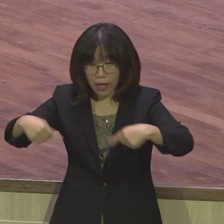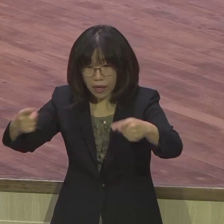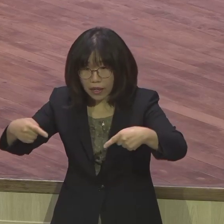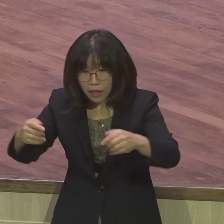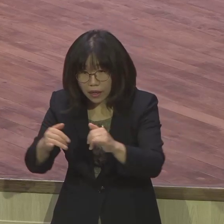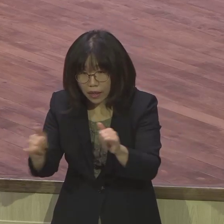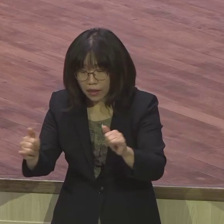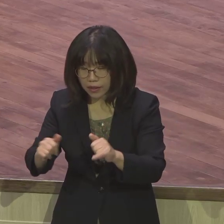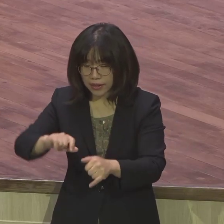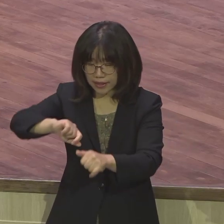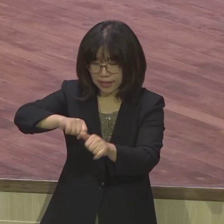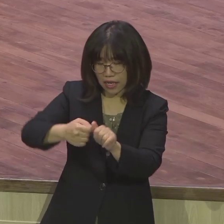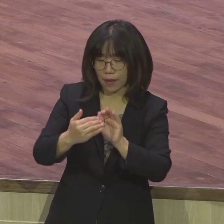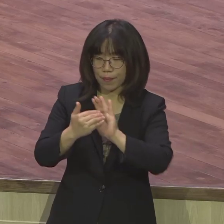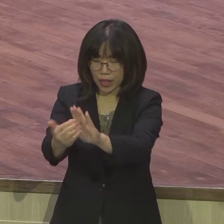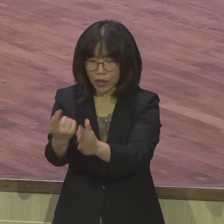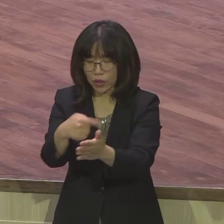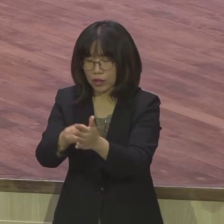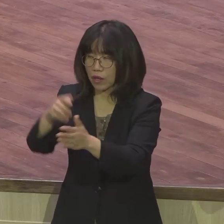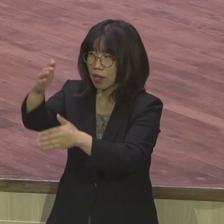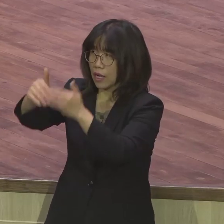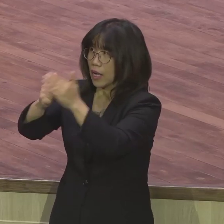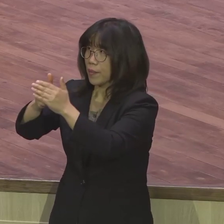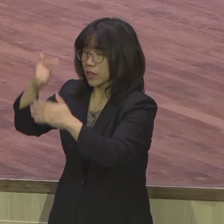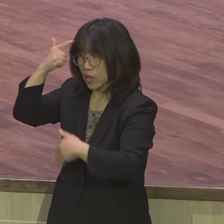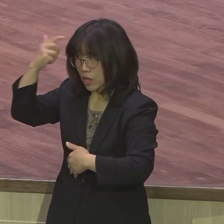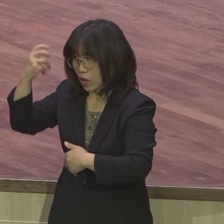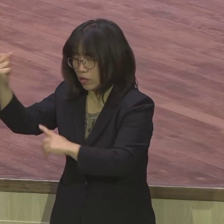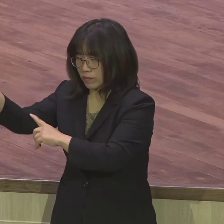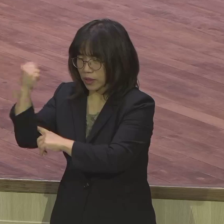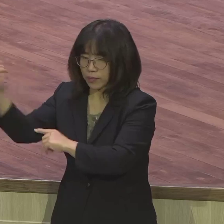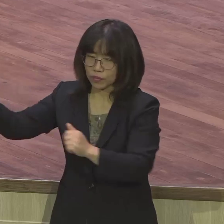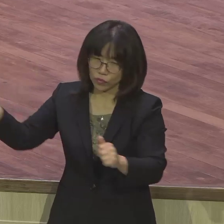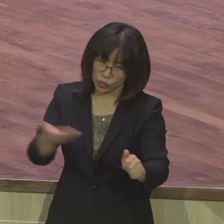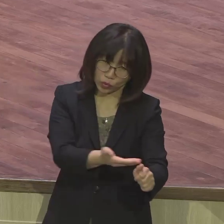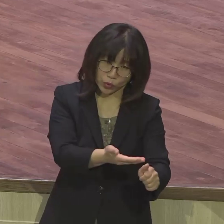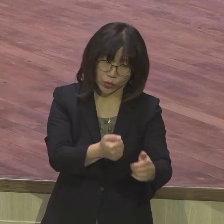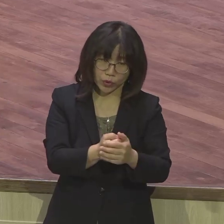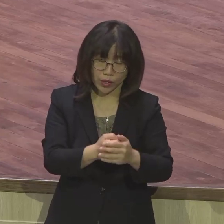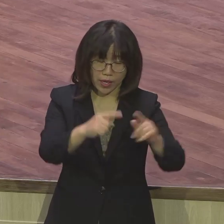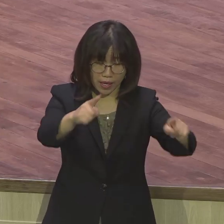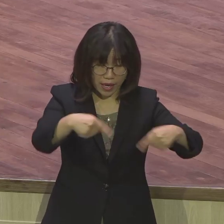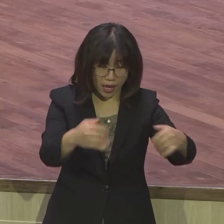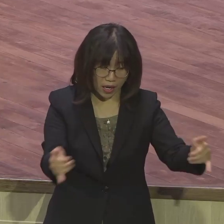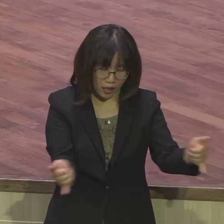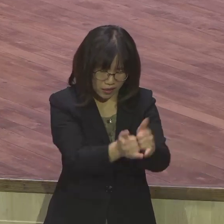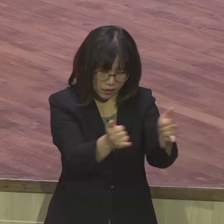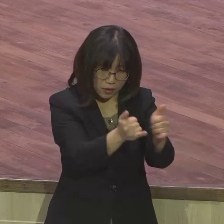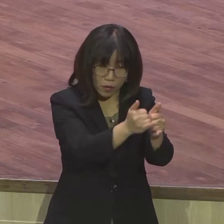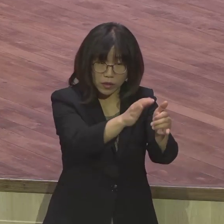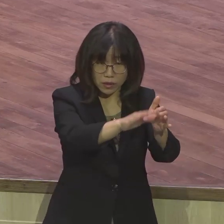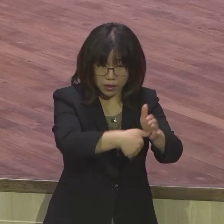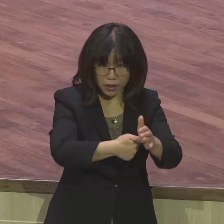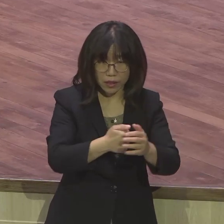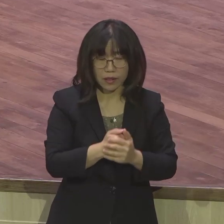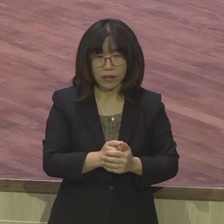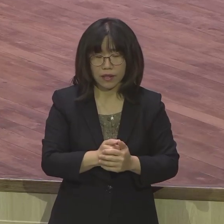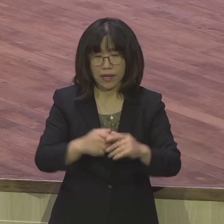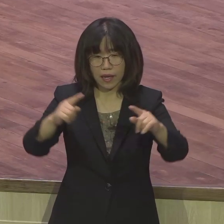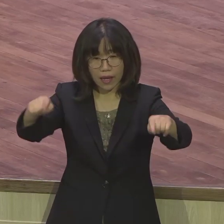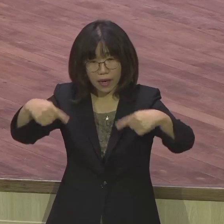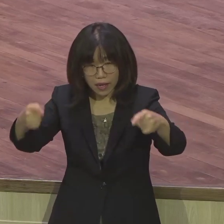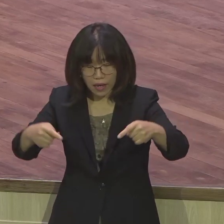막기 위해서 하나님께서 영적인 힘을 주십니다. 엘리야가 싸웠던 그 시대에 엘리야는